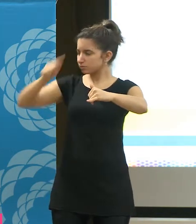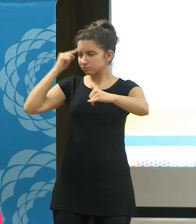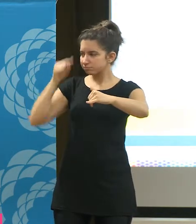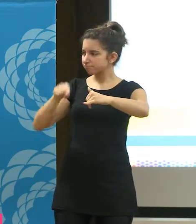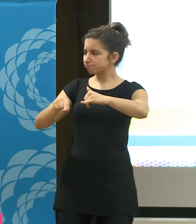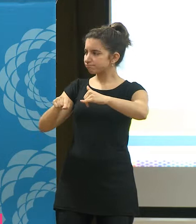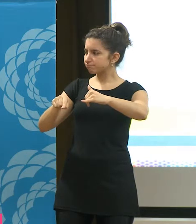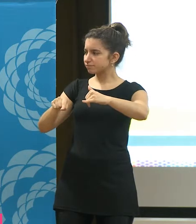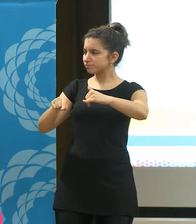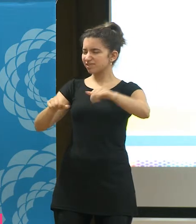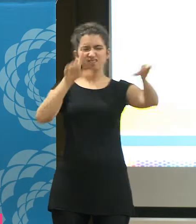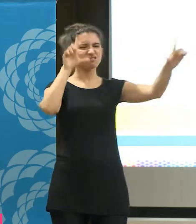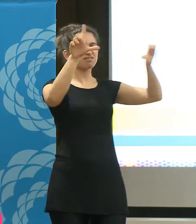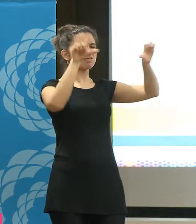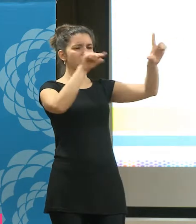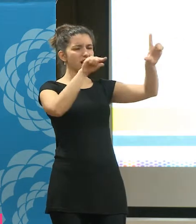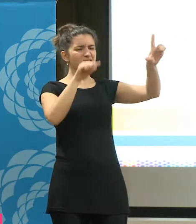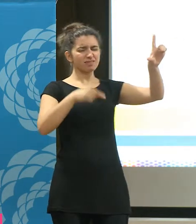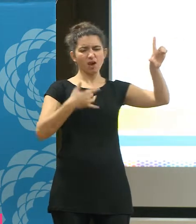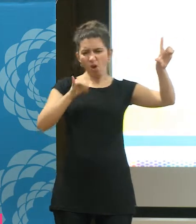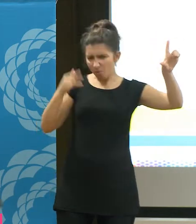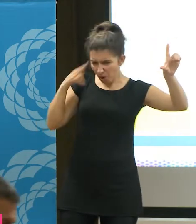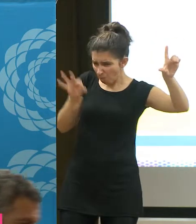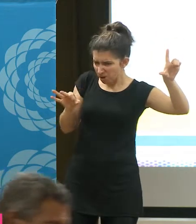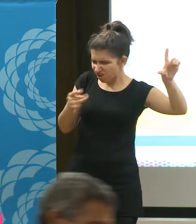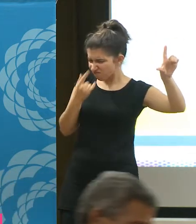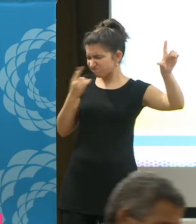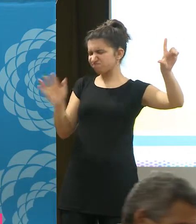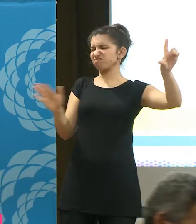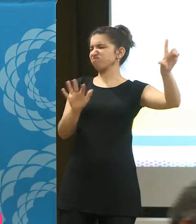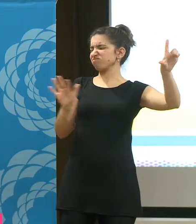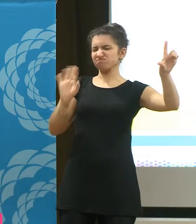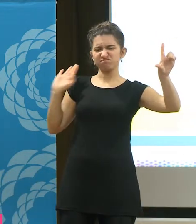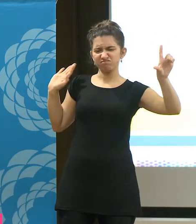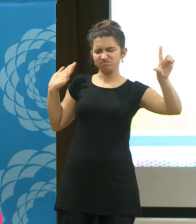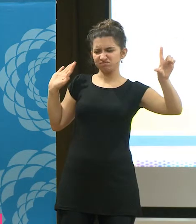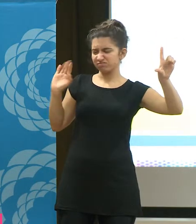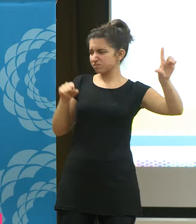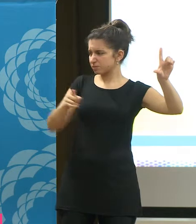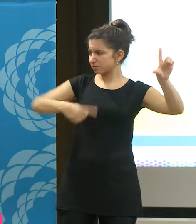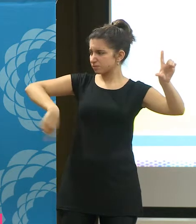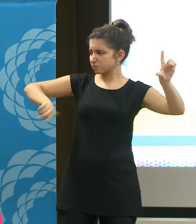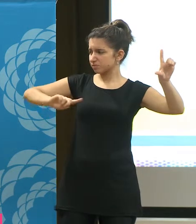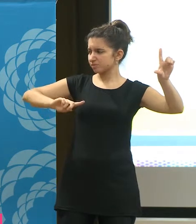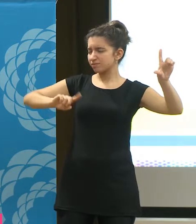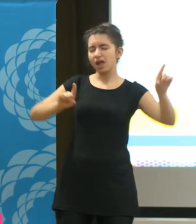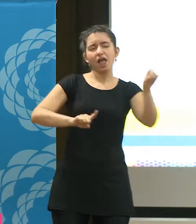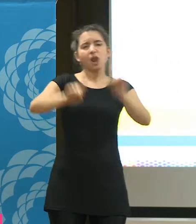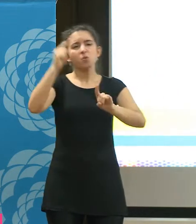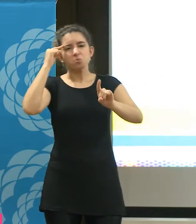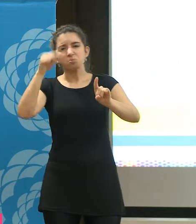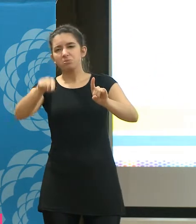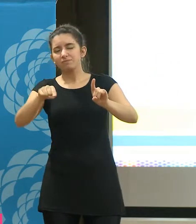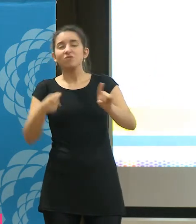81%, que a los medios televisivos no les importa su opinión y la del público joven. Un similar porcentaje manifiesta que le gustaría poder